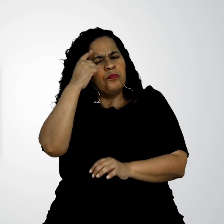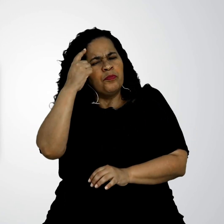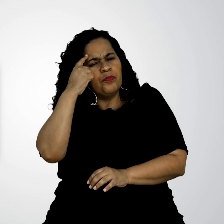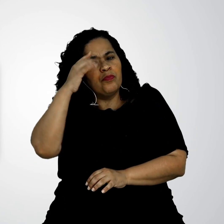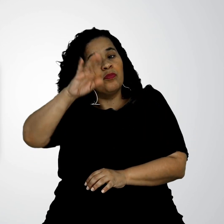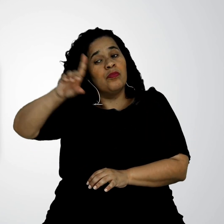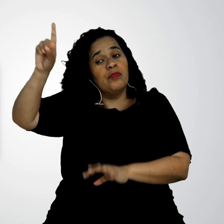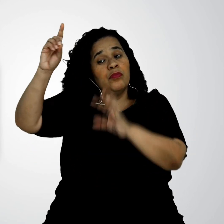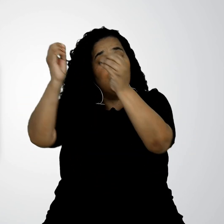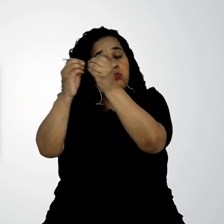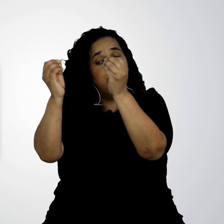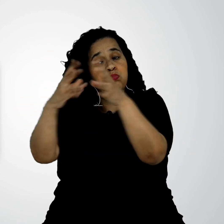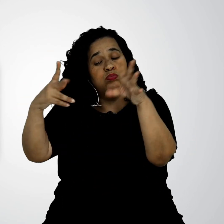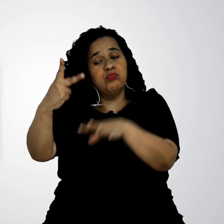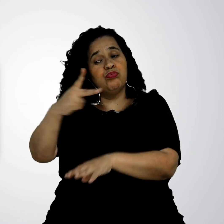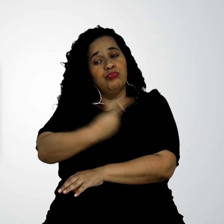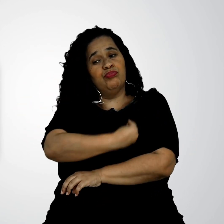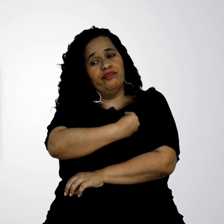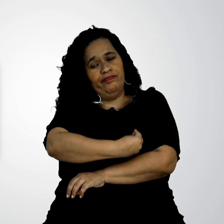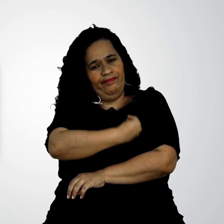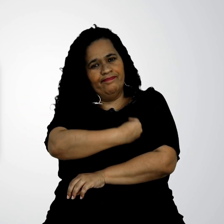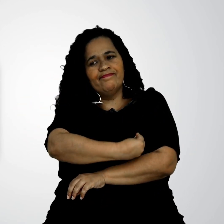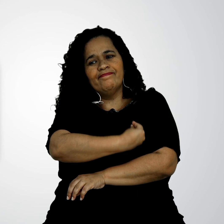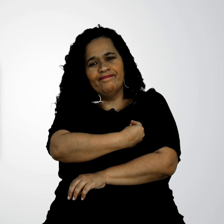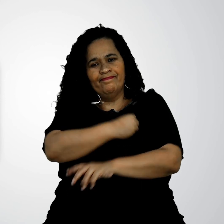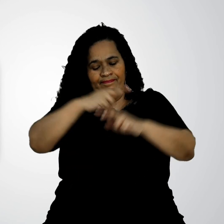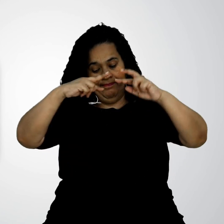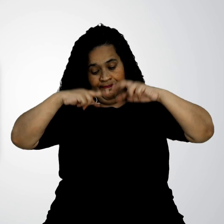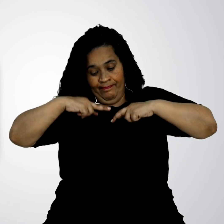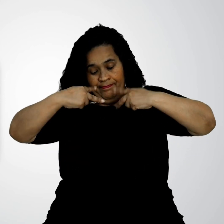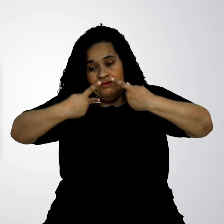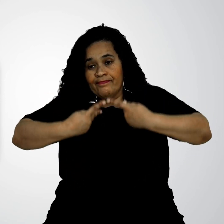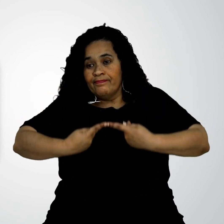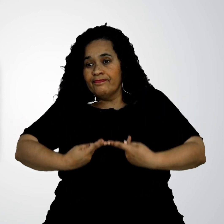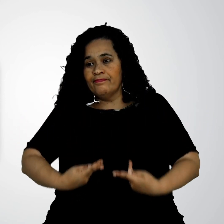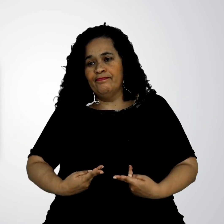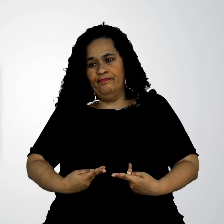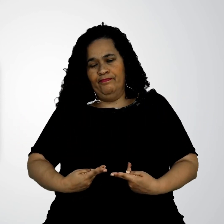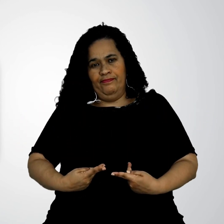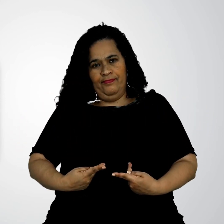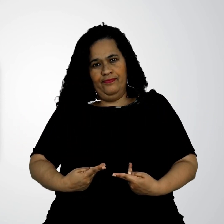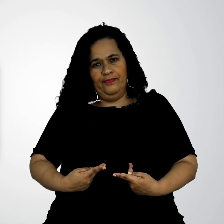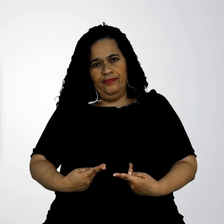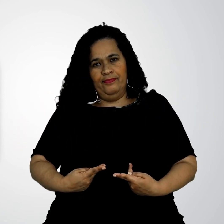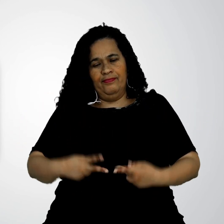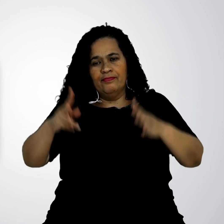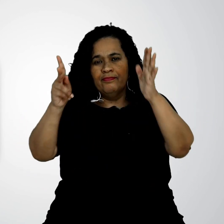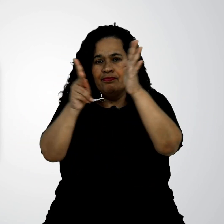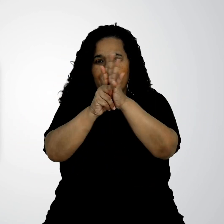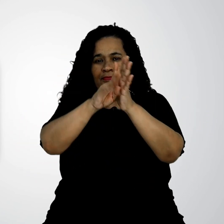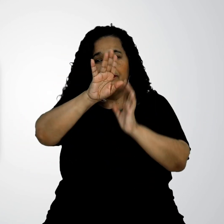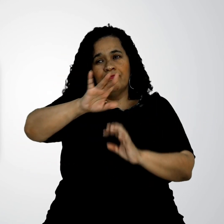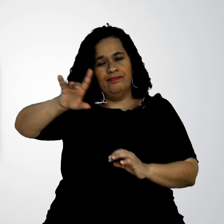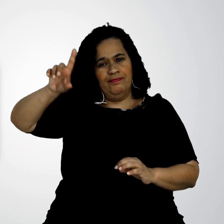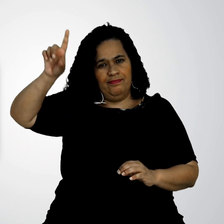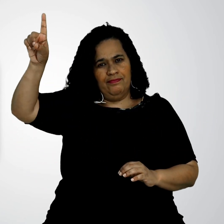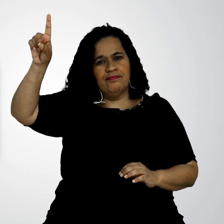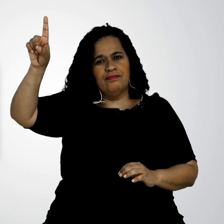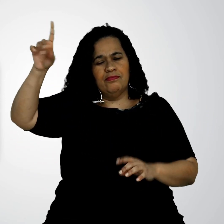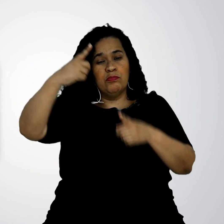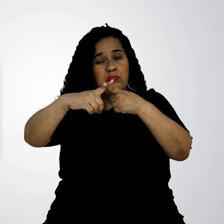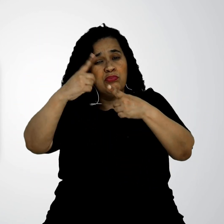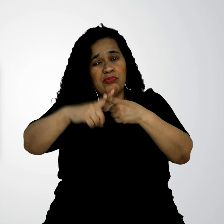vida. Tudo que o ser humano viveu até agora, fora do propósito dele, trouxe dor, sofrimento e